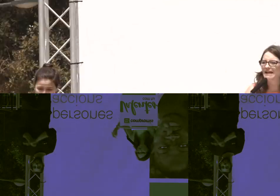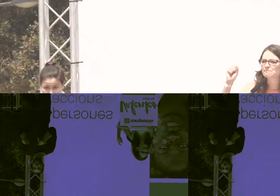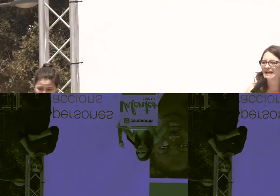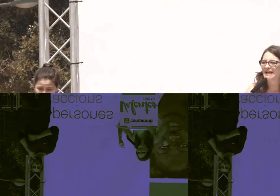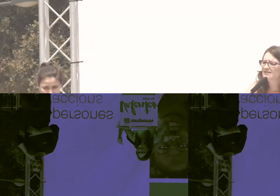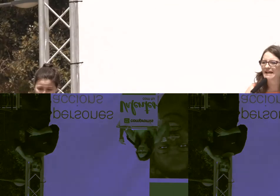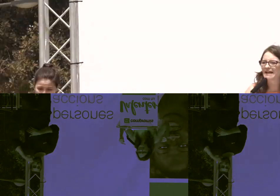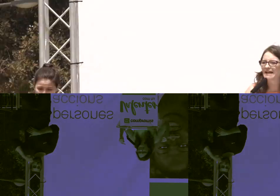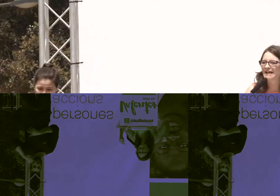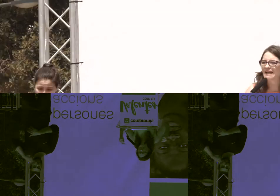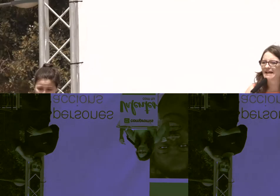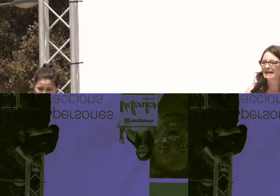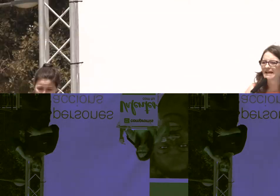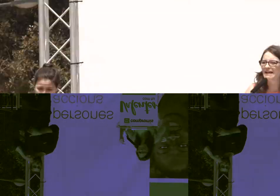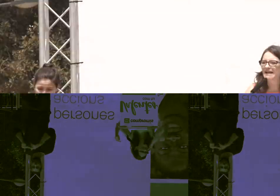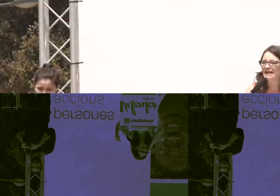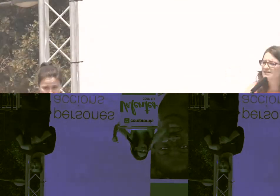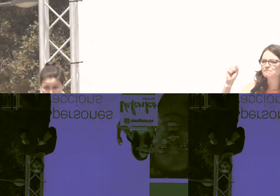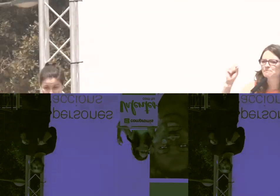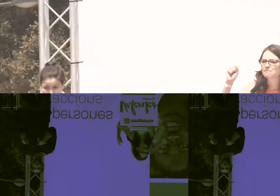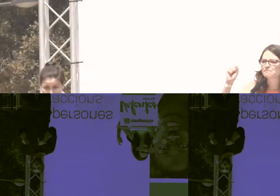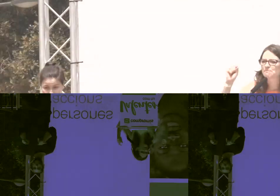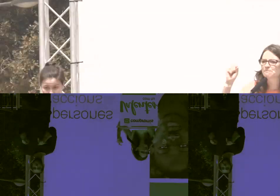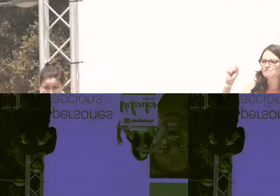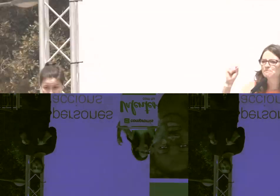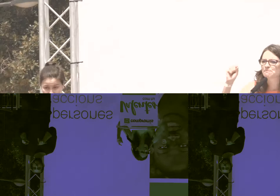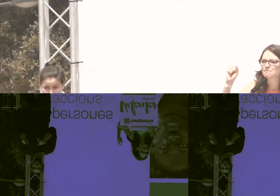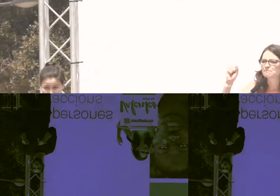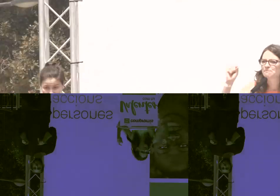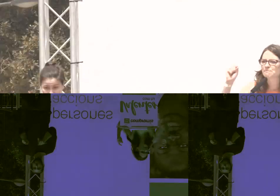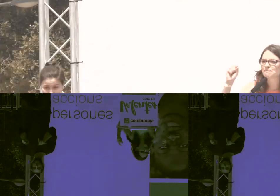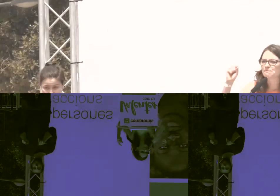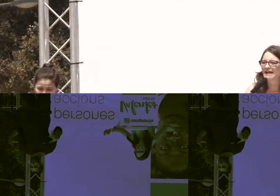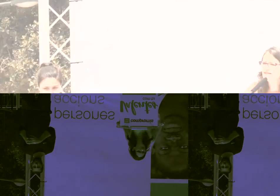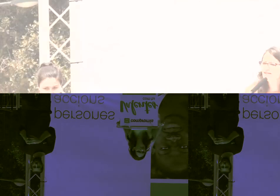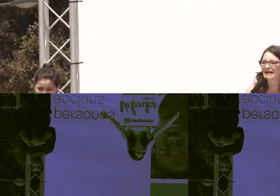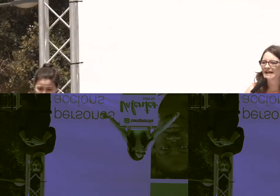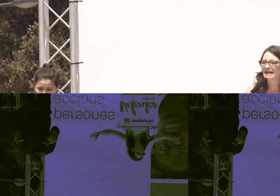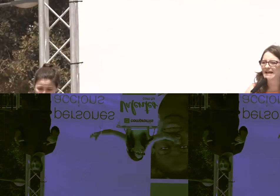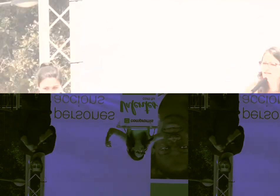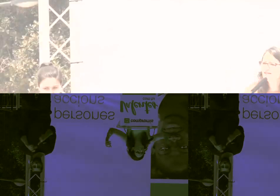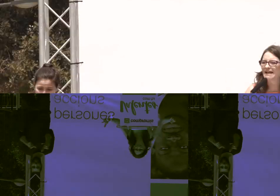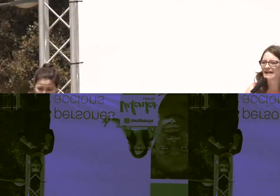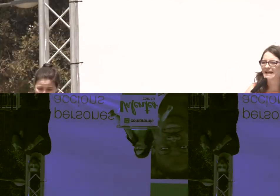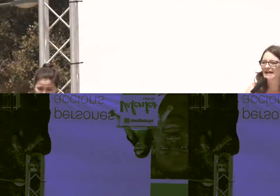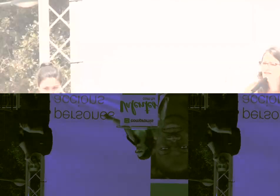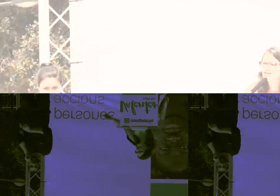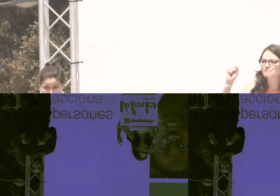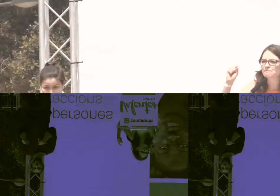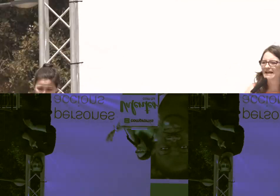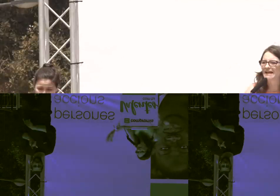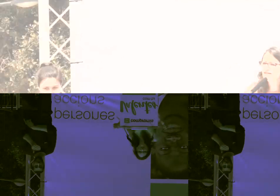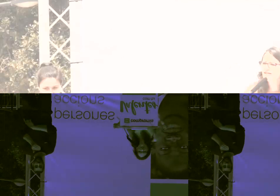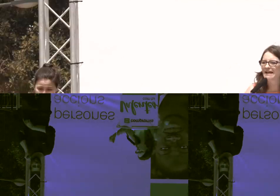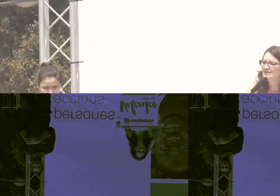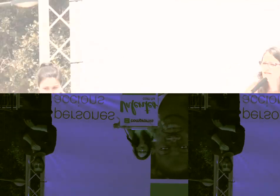nostre destí està unit al destí de cadascú dels veïns i conciutadans que tenim, que no se pot ser feliç si al teu voltant